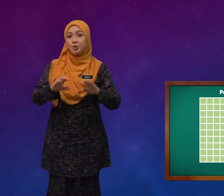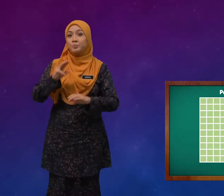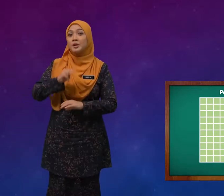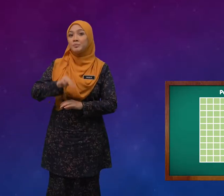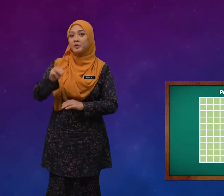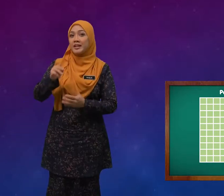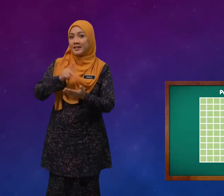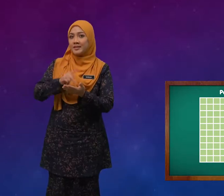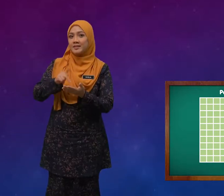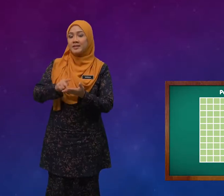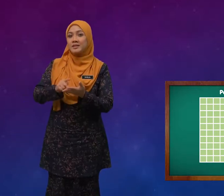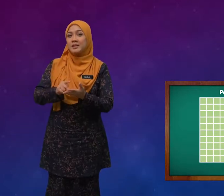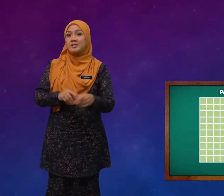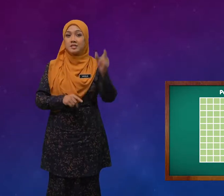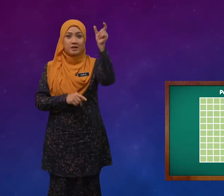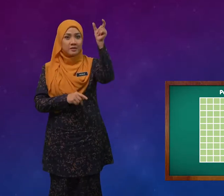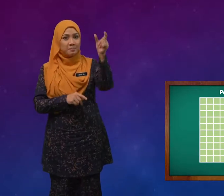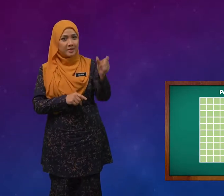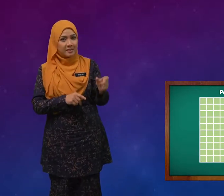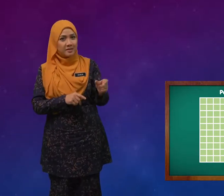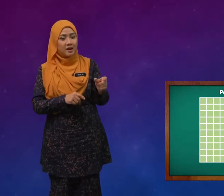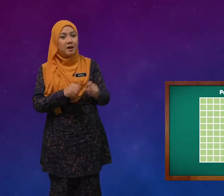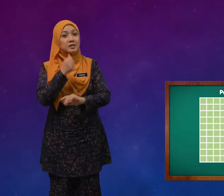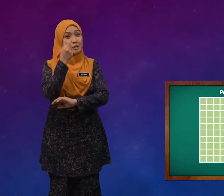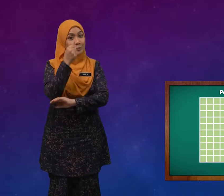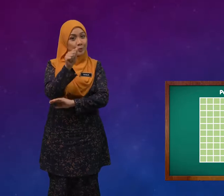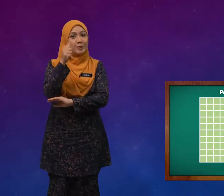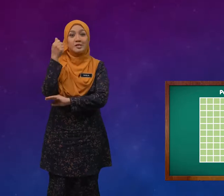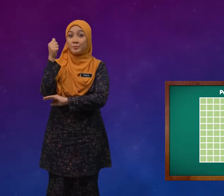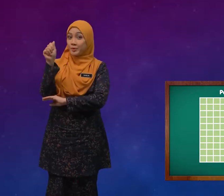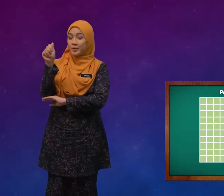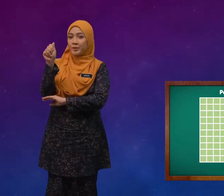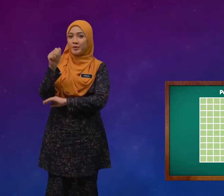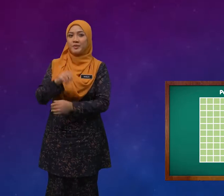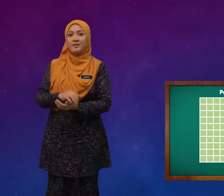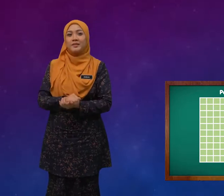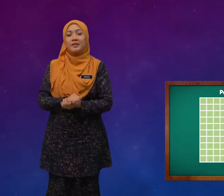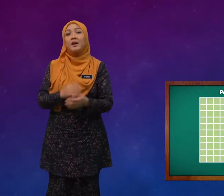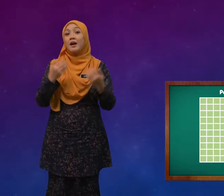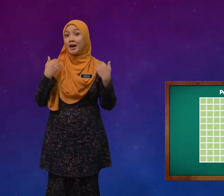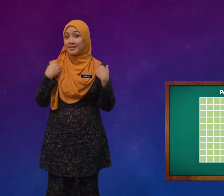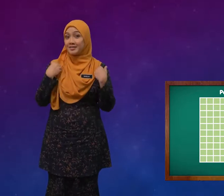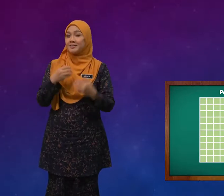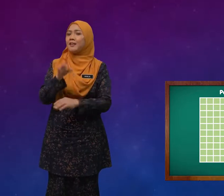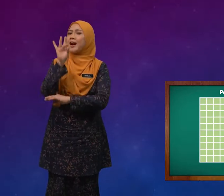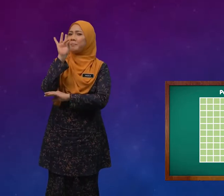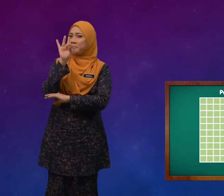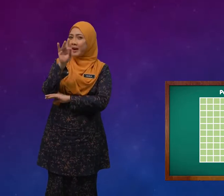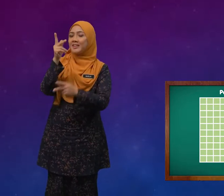Cuba murid kira secara menegak 10-10. Ada 8